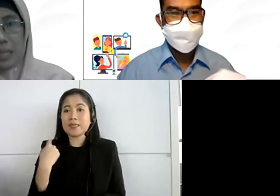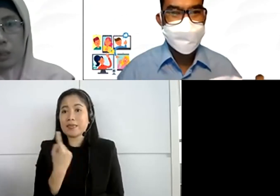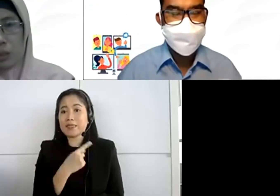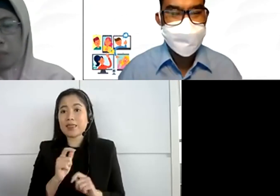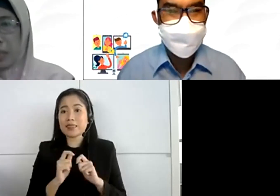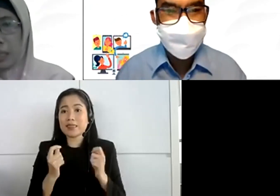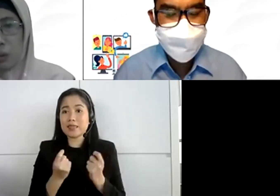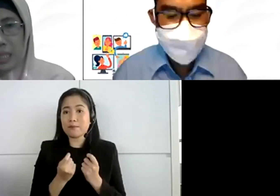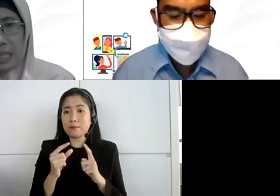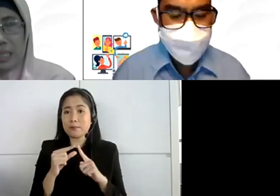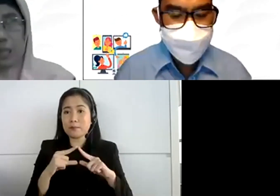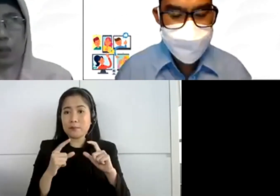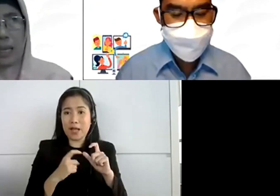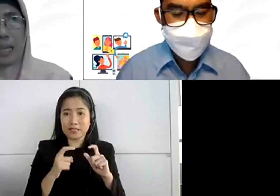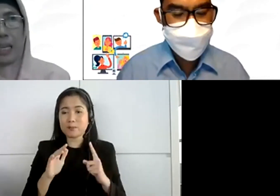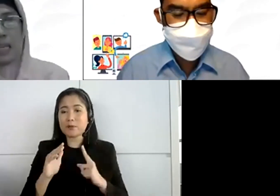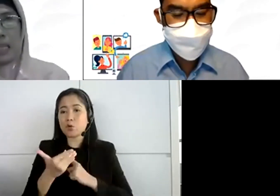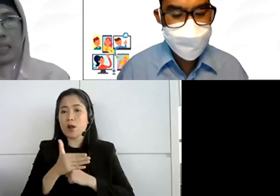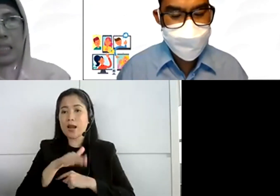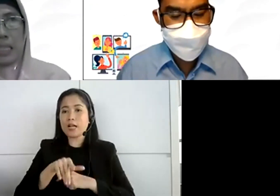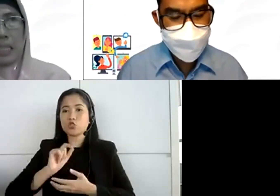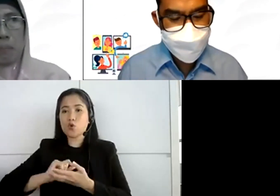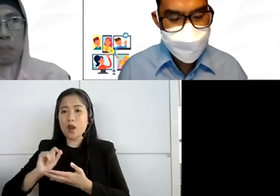PAS atau tim perlindungan anak di sekolah,